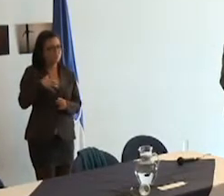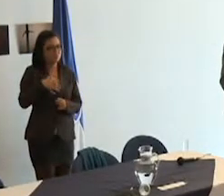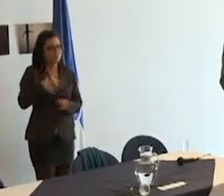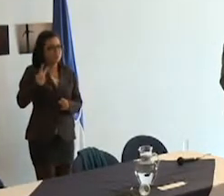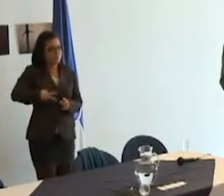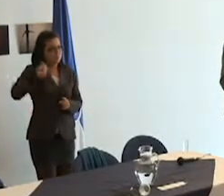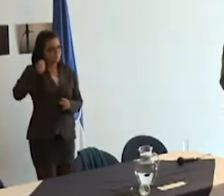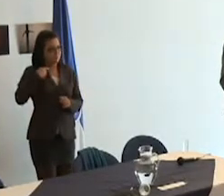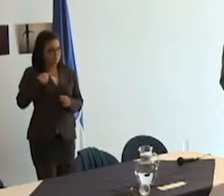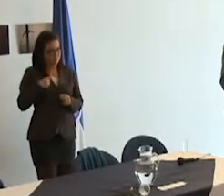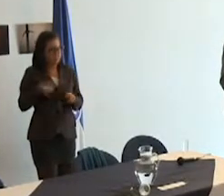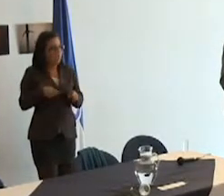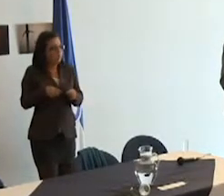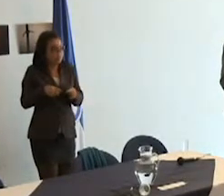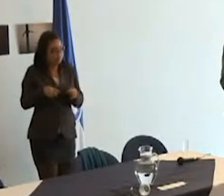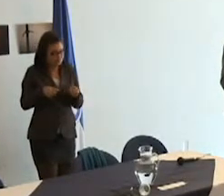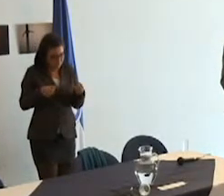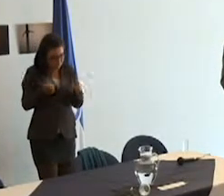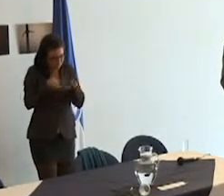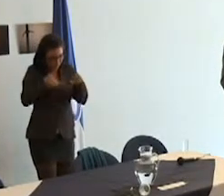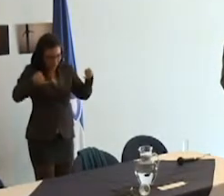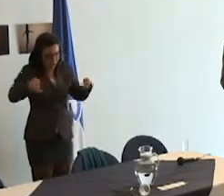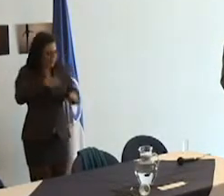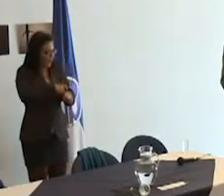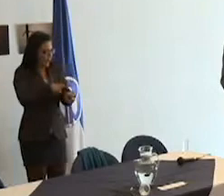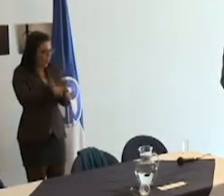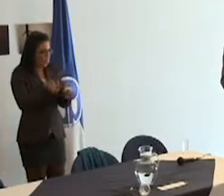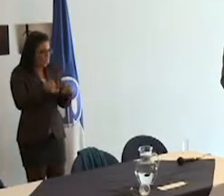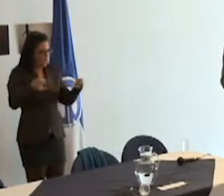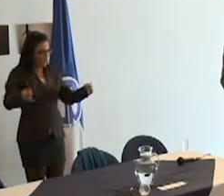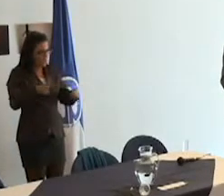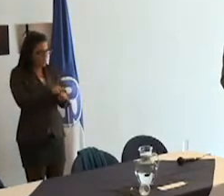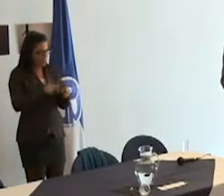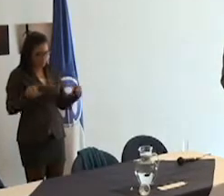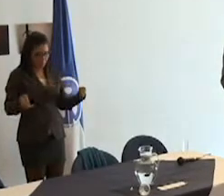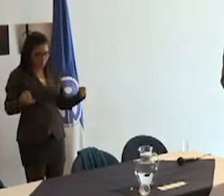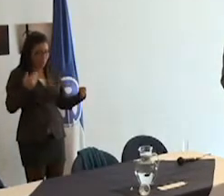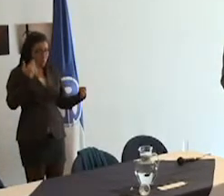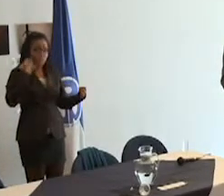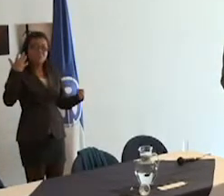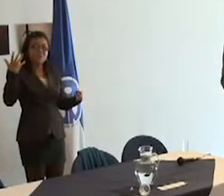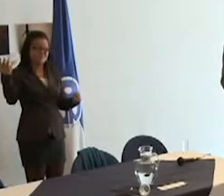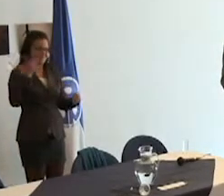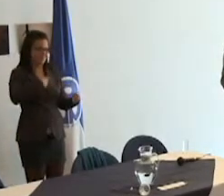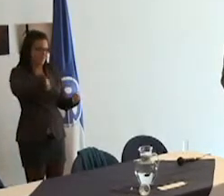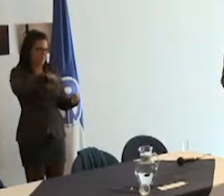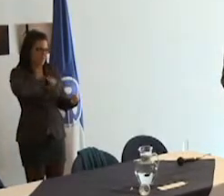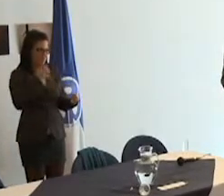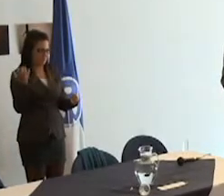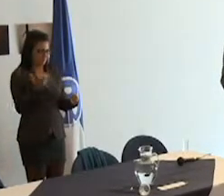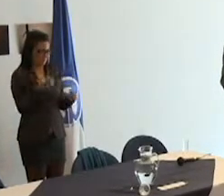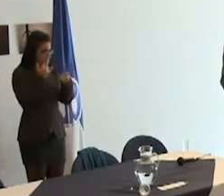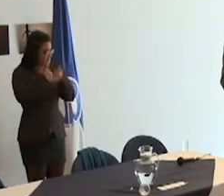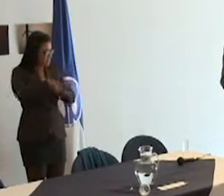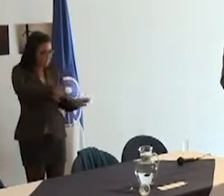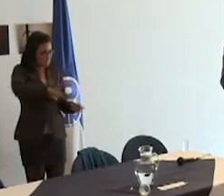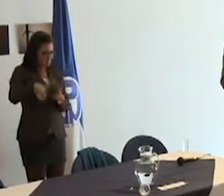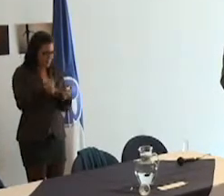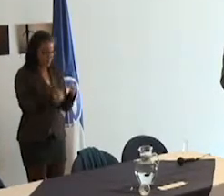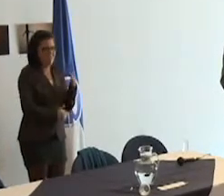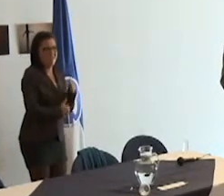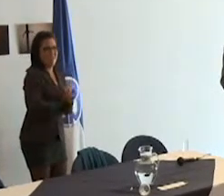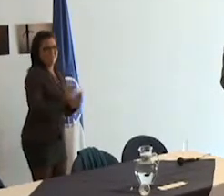una línea de tiempo que culminaba positivamente con la llegada de los españoles a América. Lo antiguo